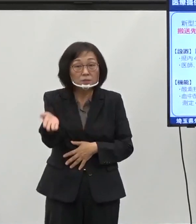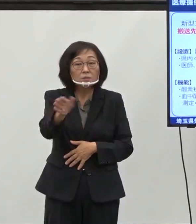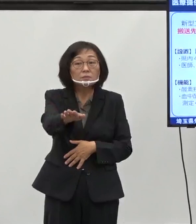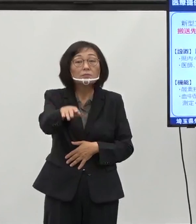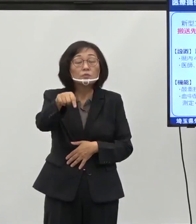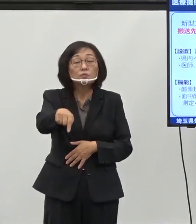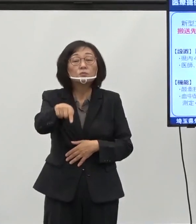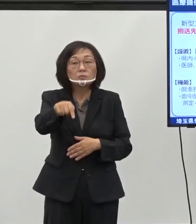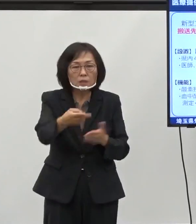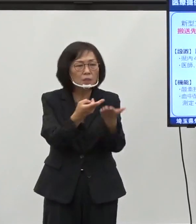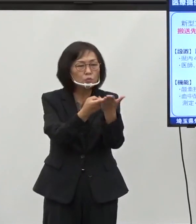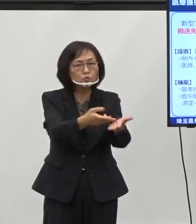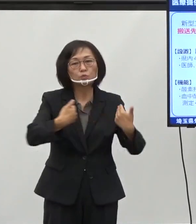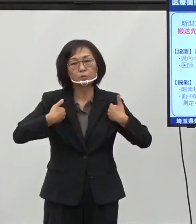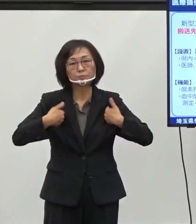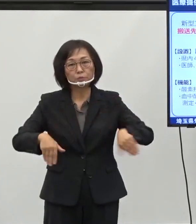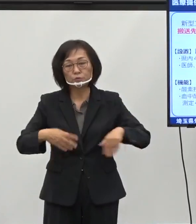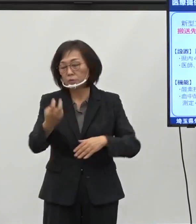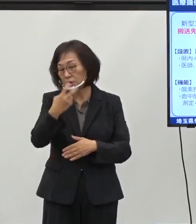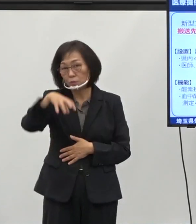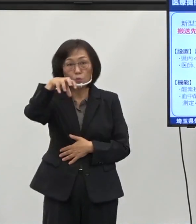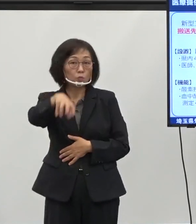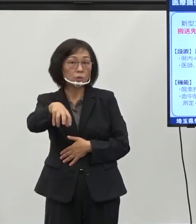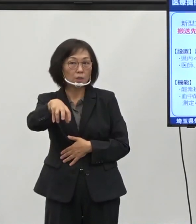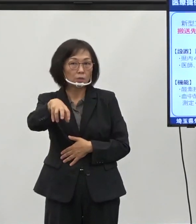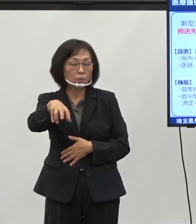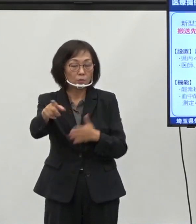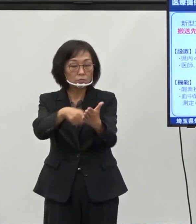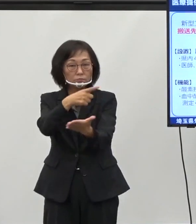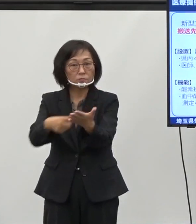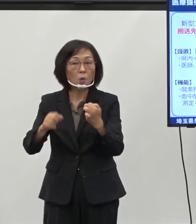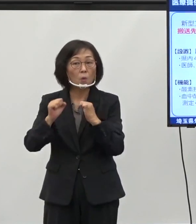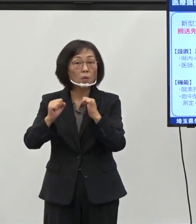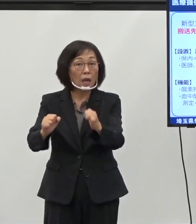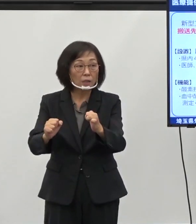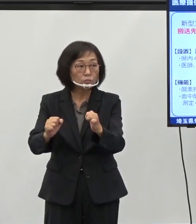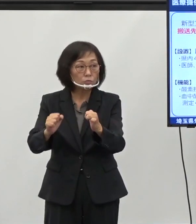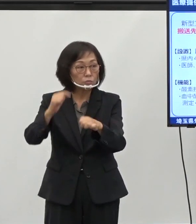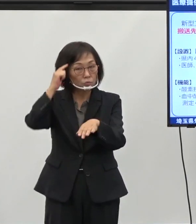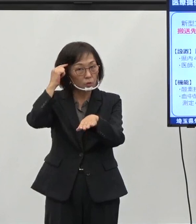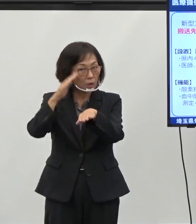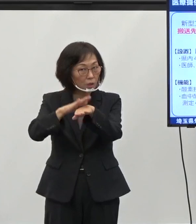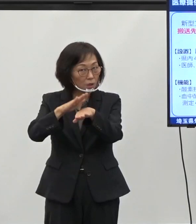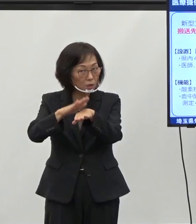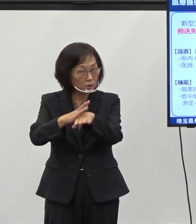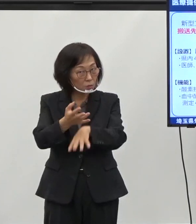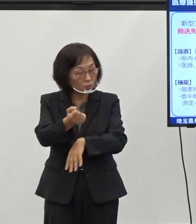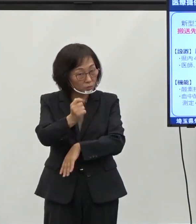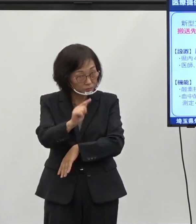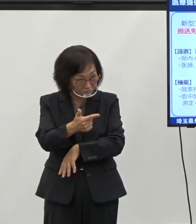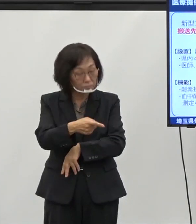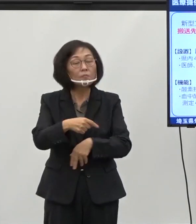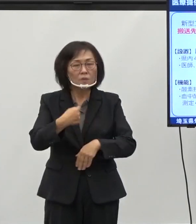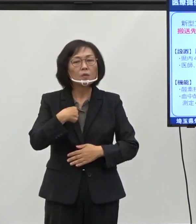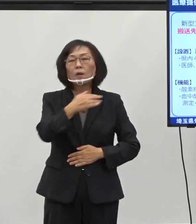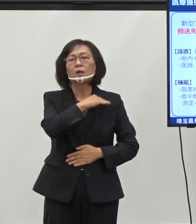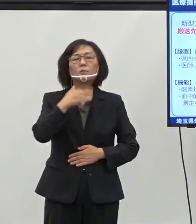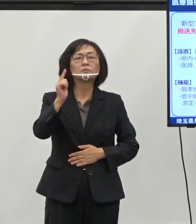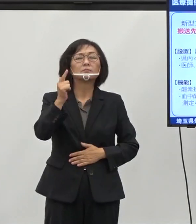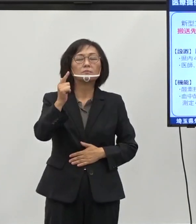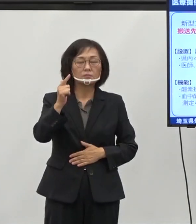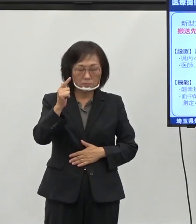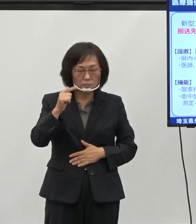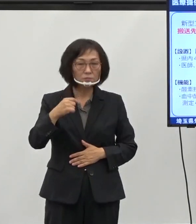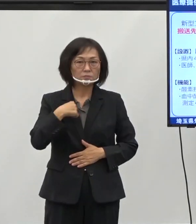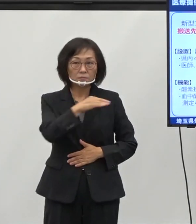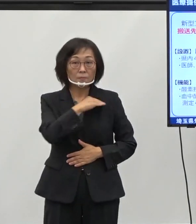させないというか入院しなくて酸素ステーションで対応するという、そういったことを前提にご質問になられたと思います。我々は酸素ステーション